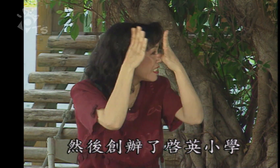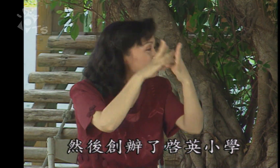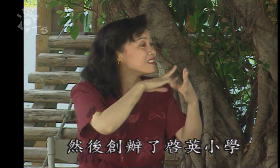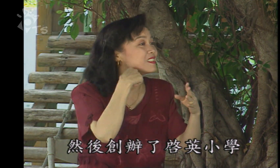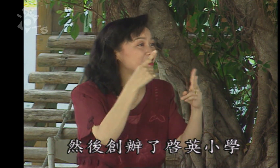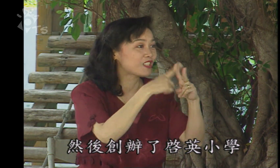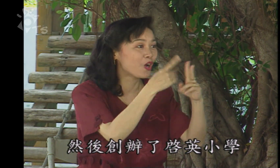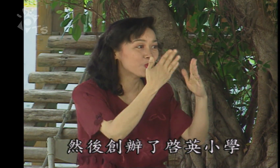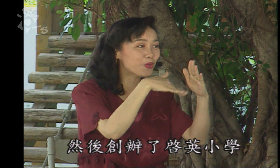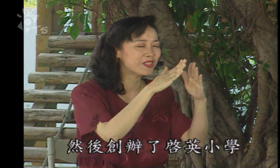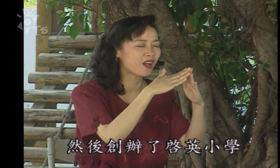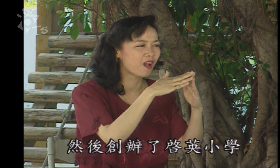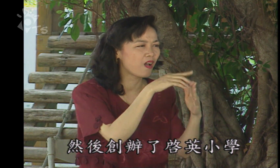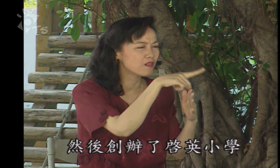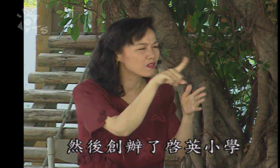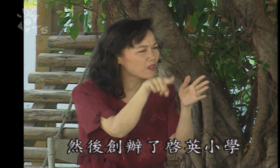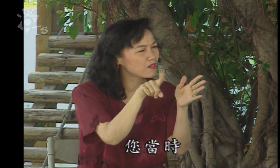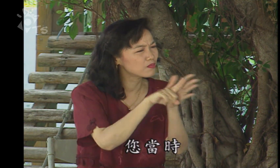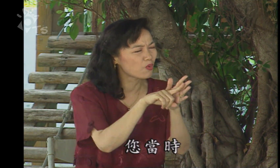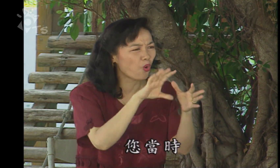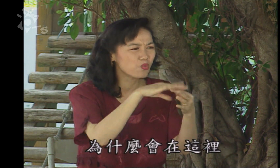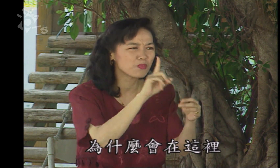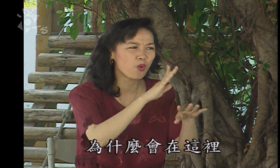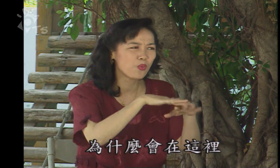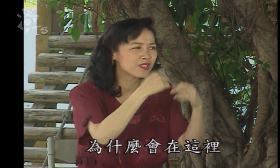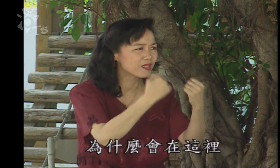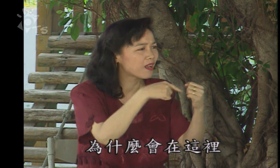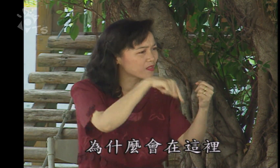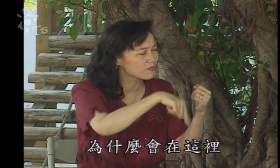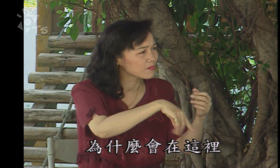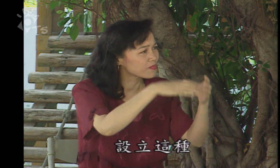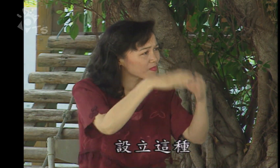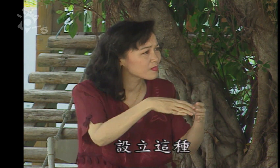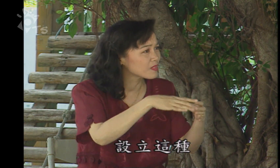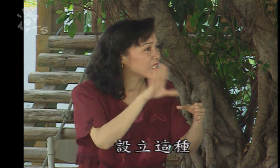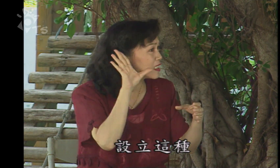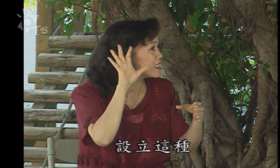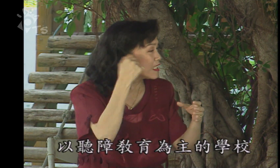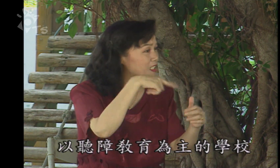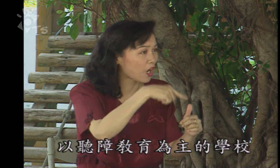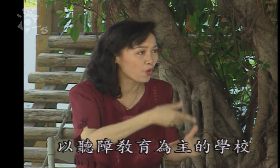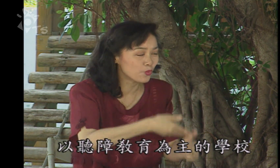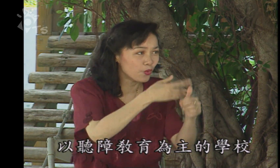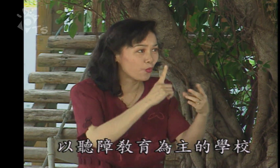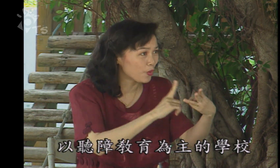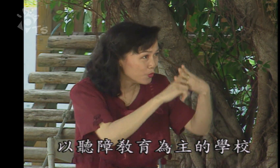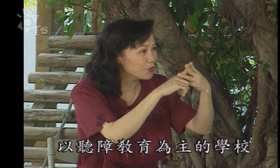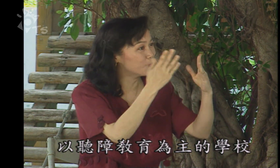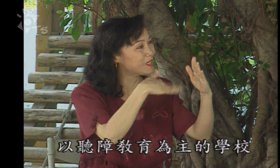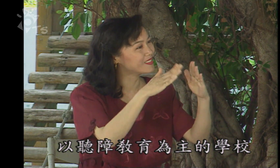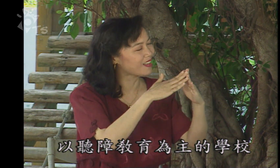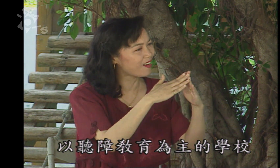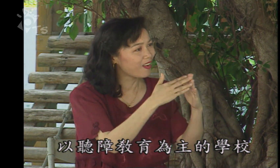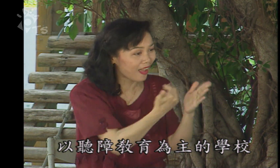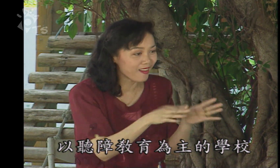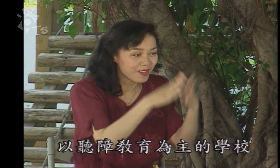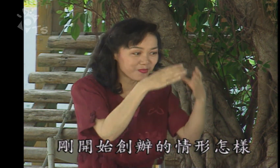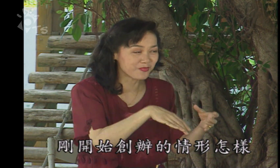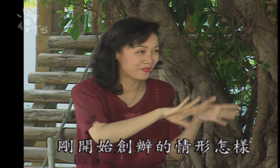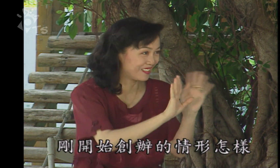启英小学。您当时为什么会在这里设立这种以听障教育为主的学校？刚开始创